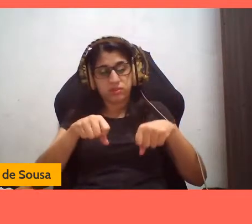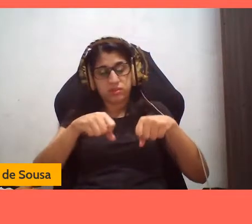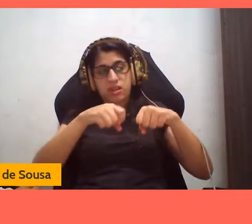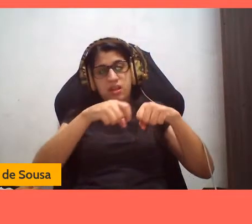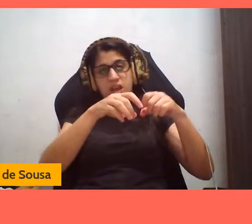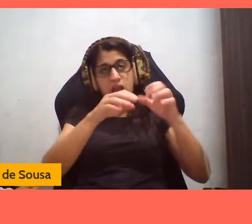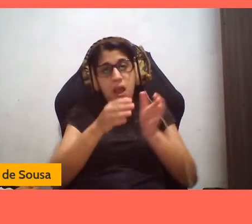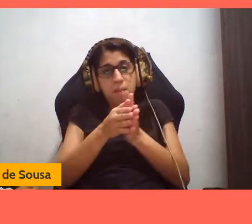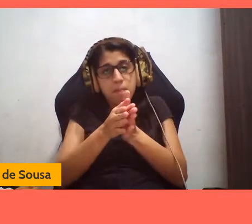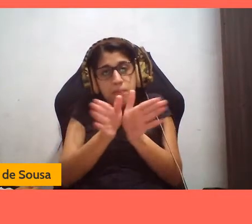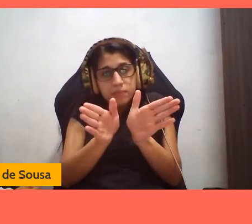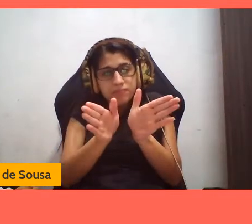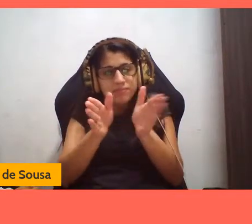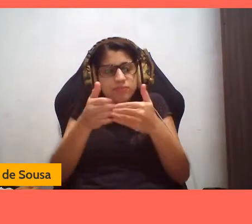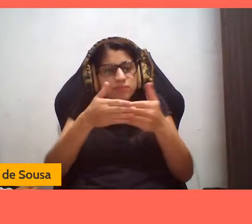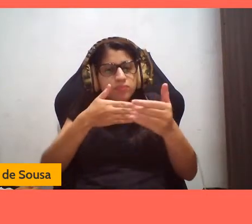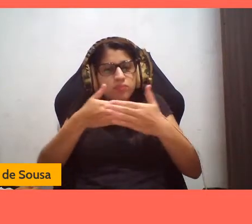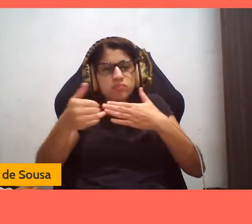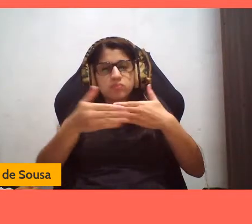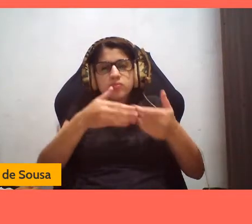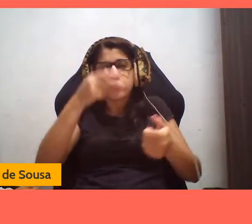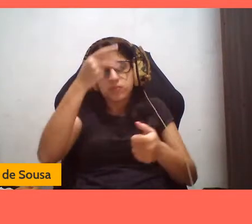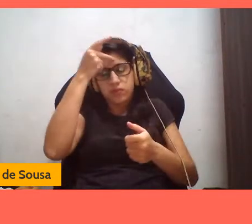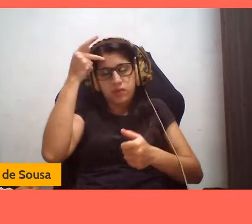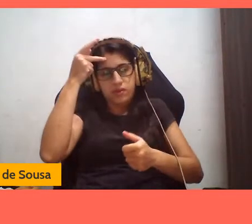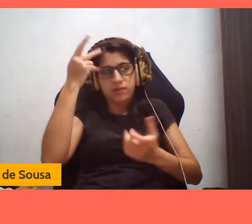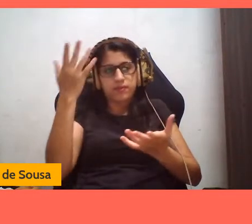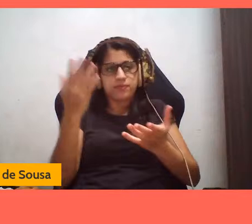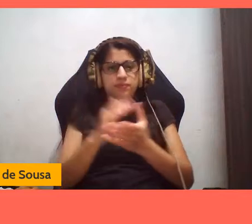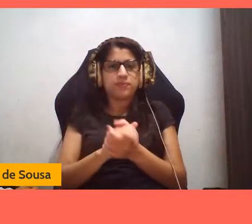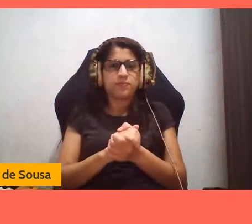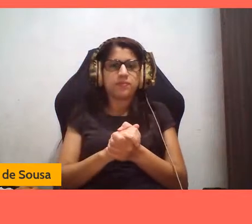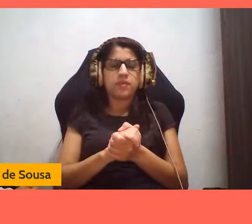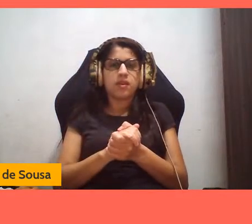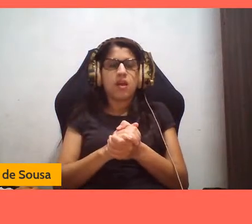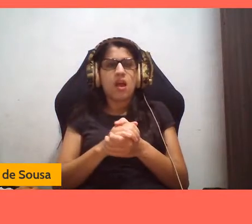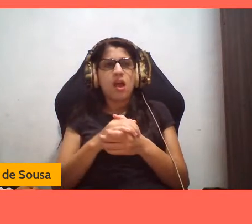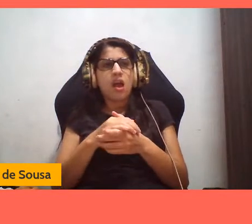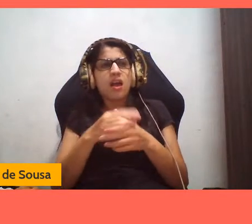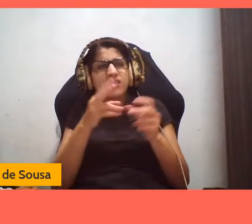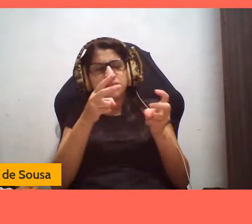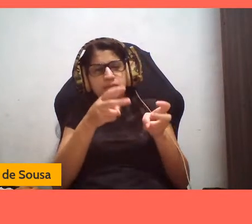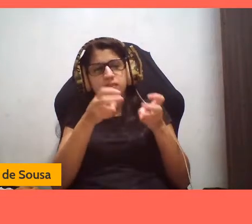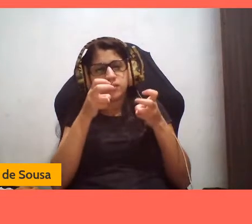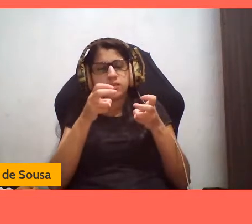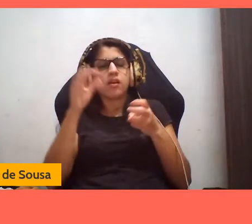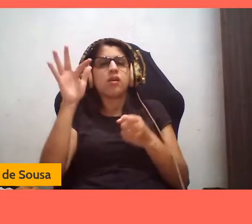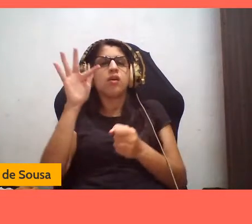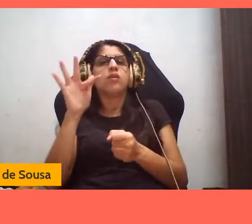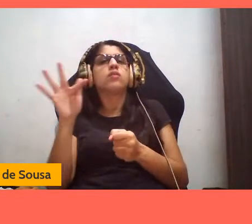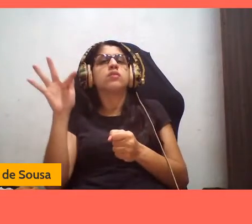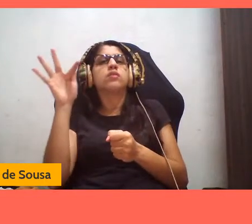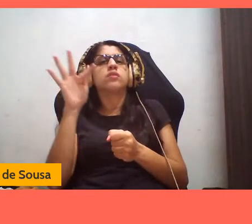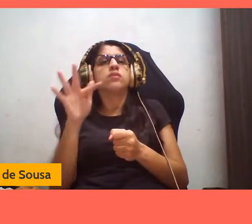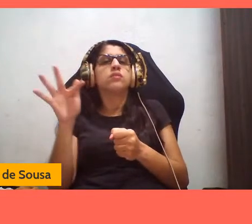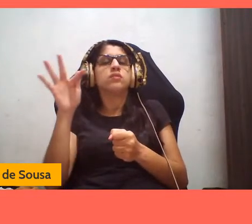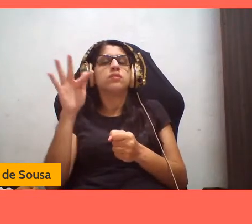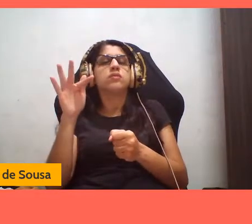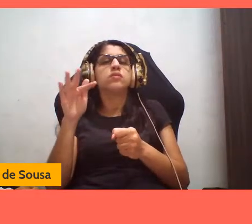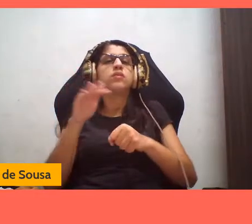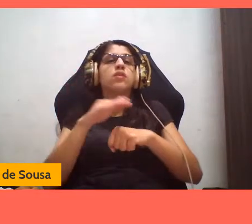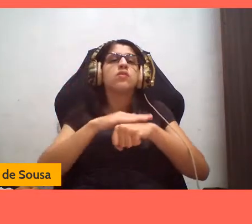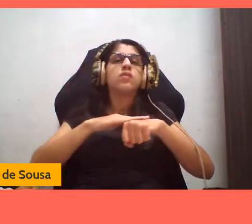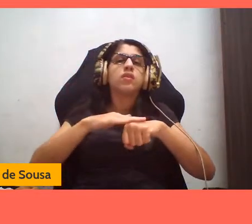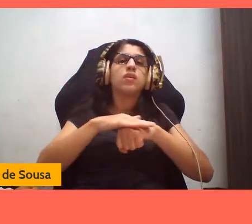Essa visão, essa compreensão de universidade conversa com a noção da educação